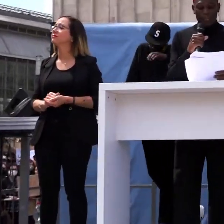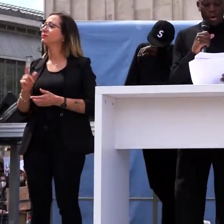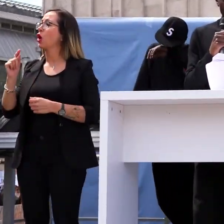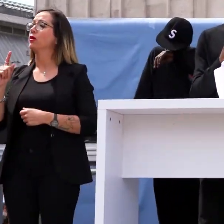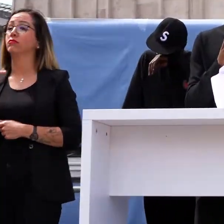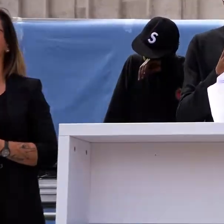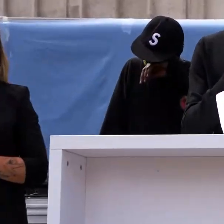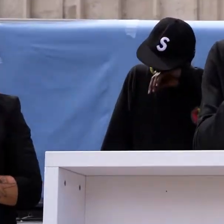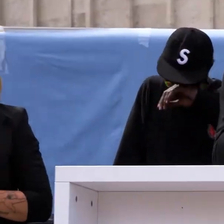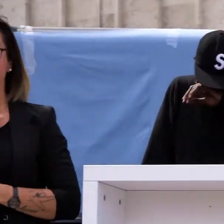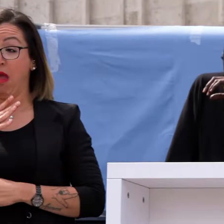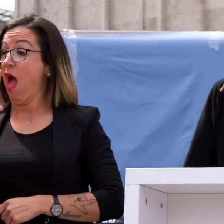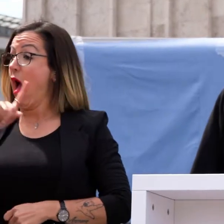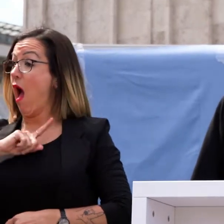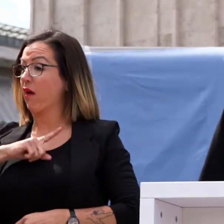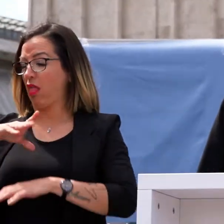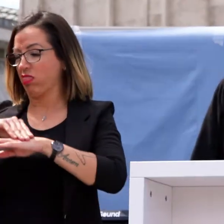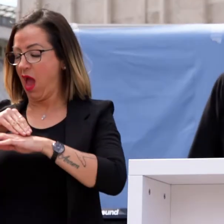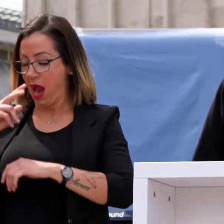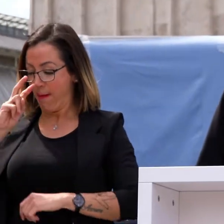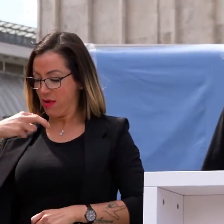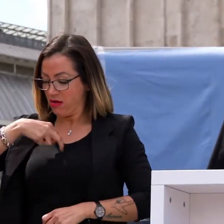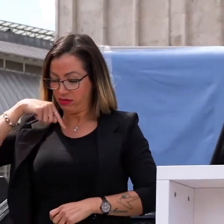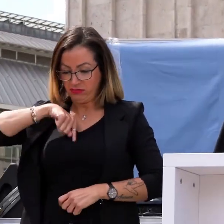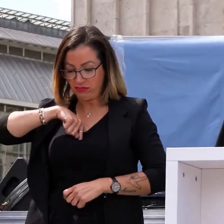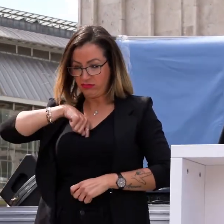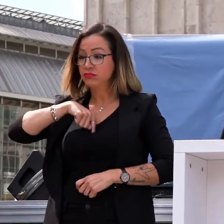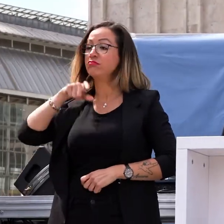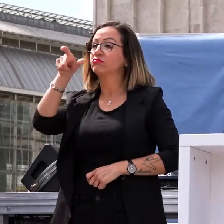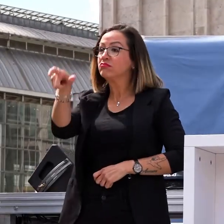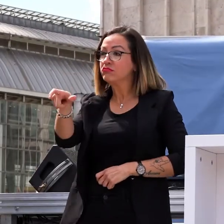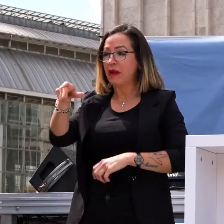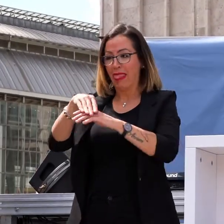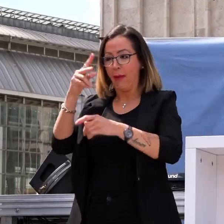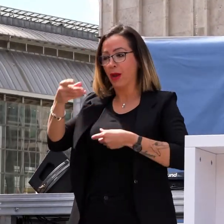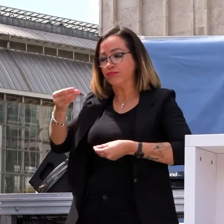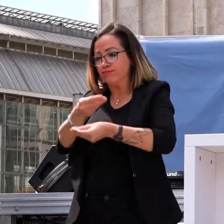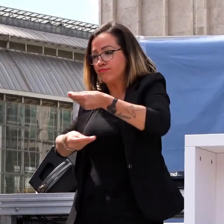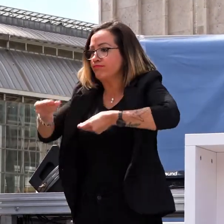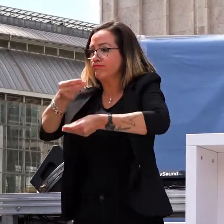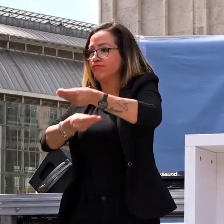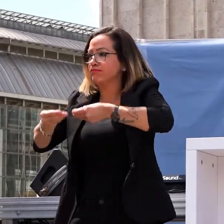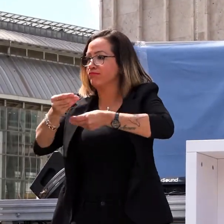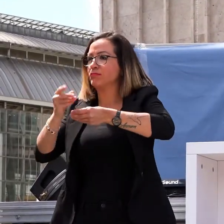Also sollten wir unsere eigene Therapeutinnen und Therapeuten sein und uns dort unter die Arme greifen, wo andere versagt haben.